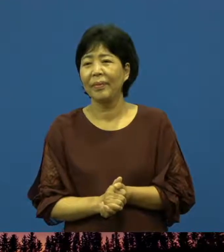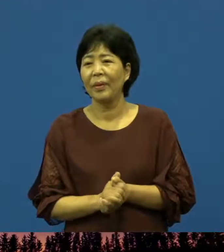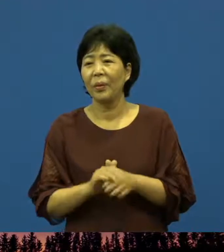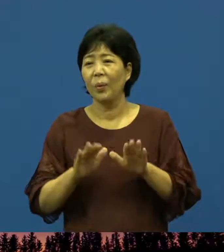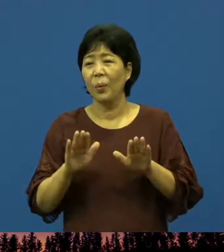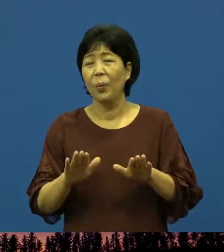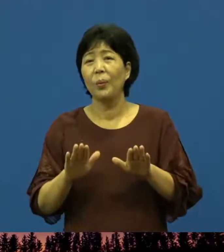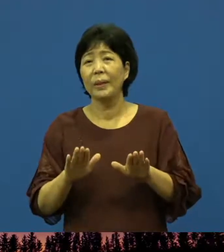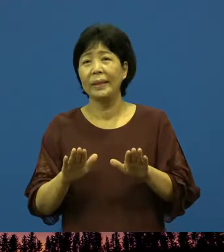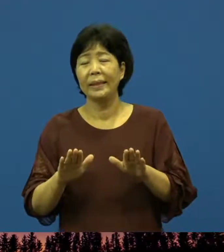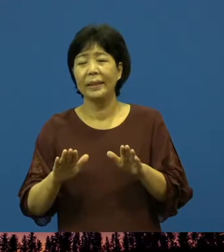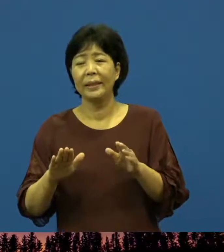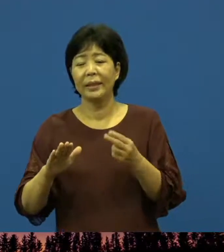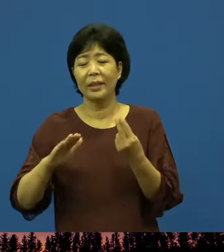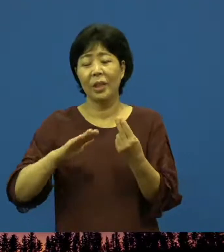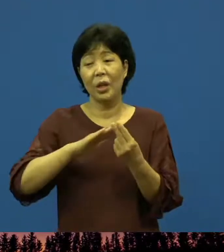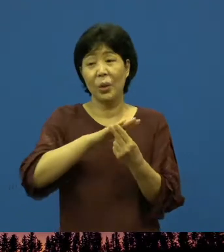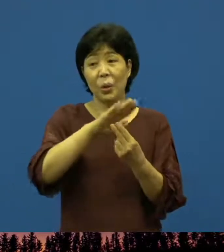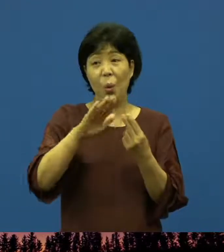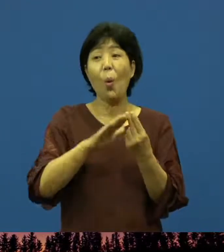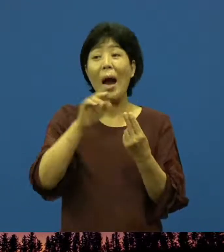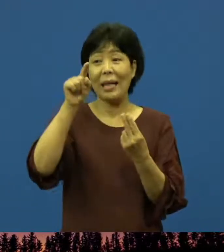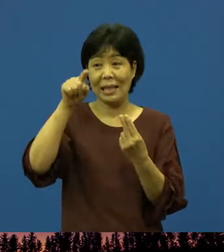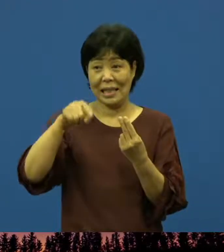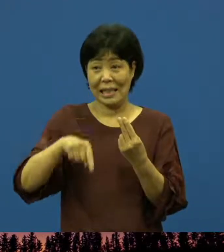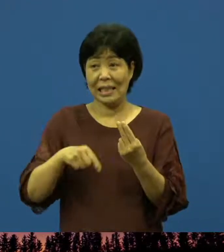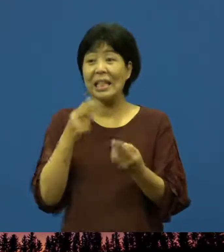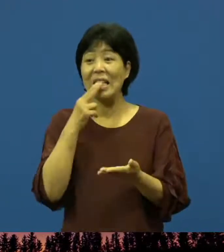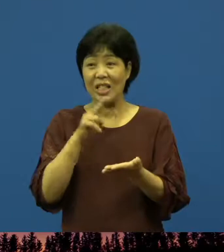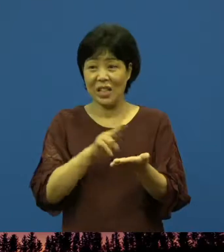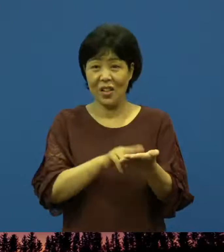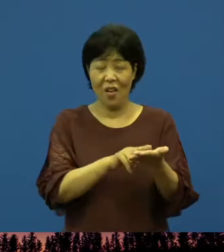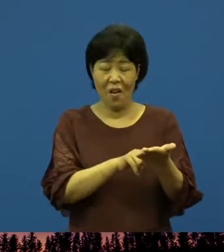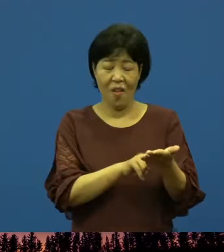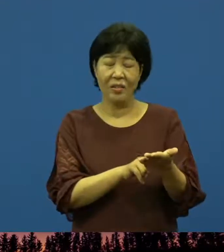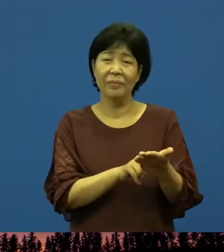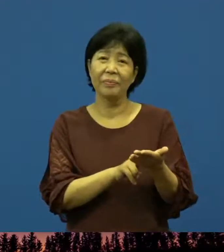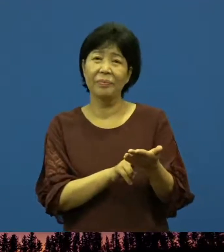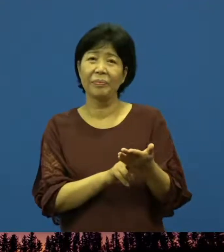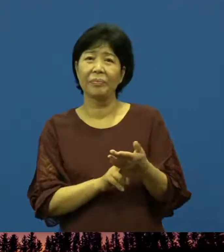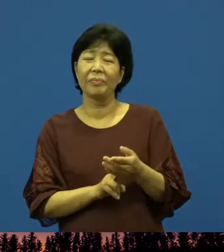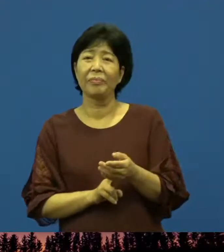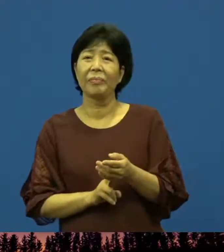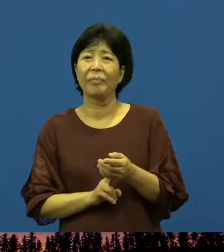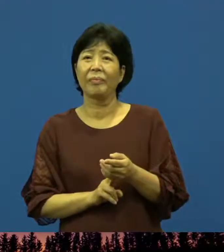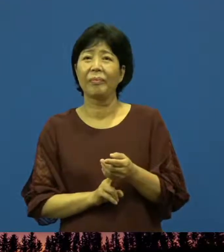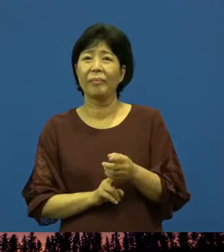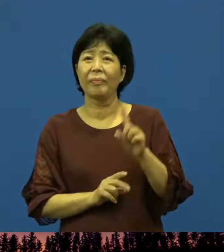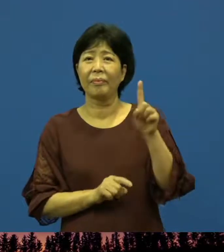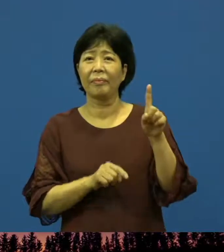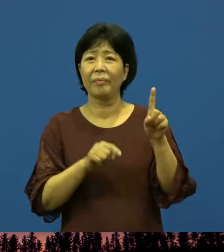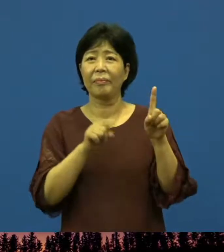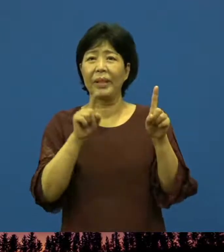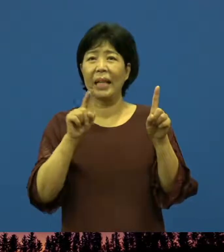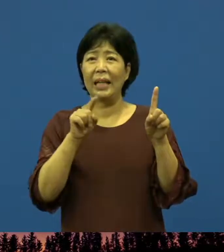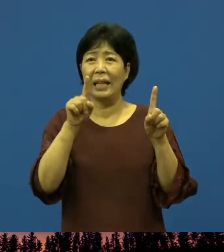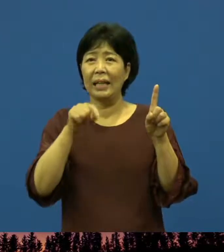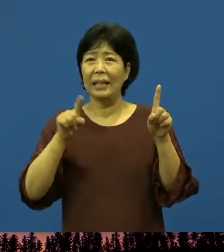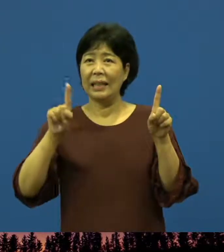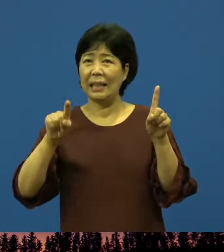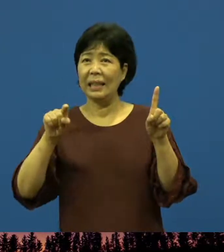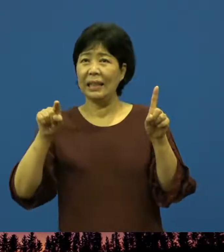오늘 요한 1서의 부분 1, 2, 3절을 하는데요. 이